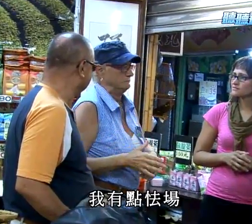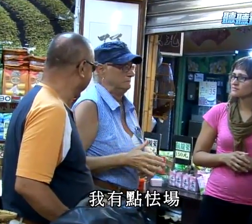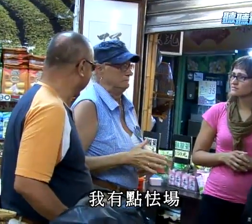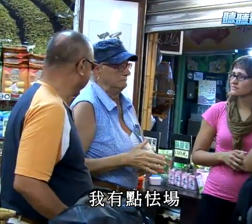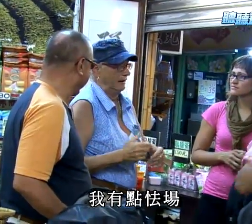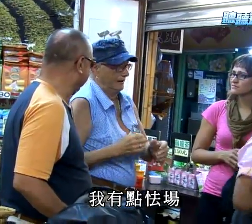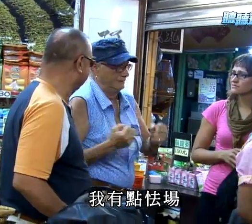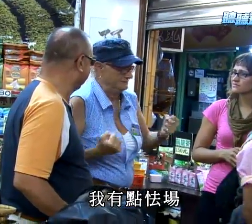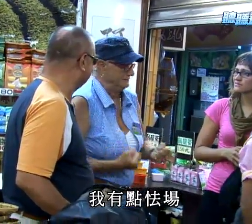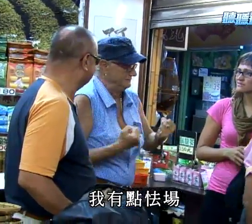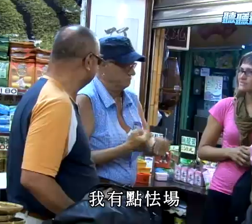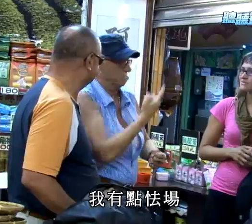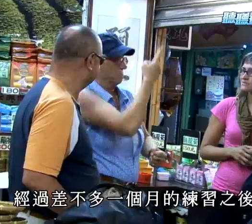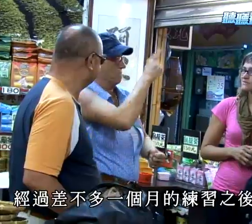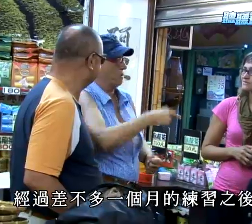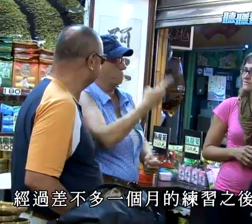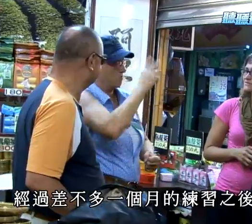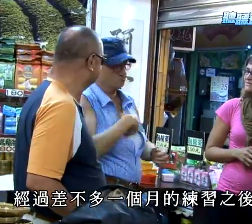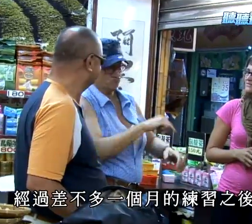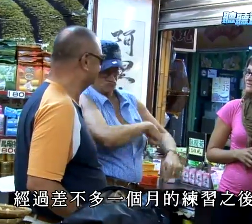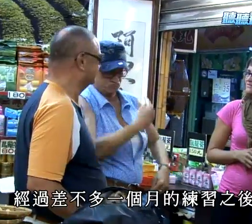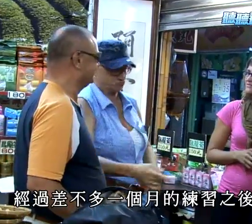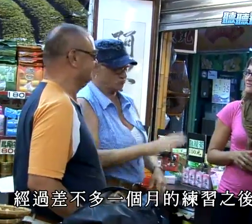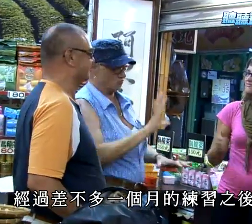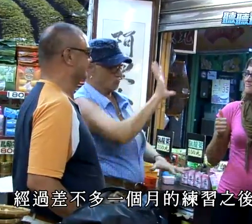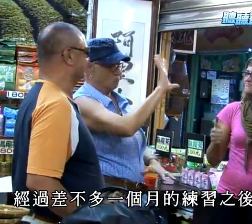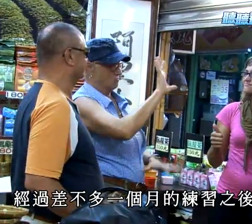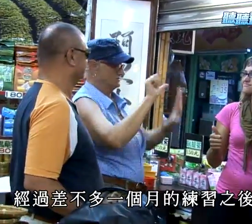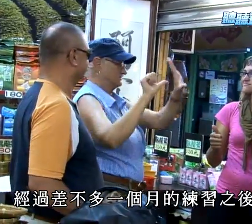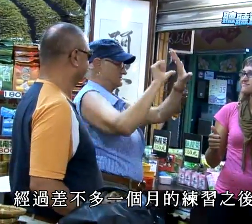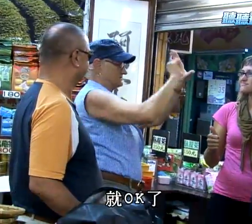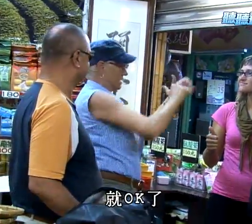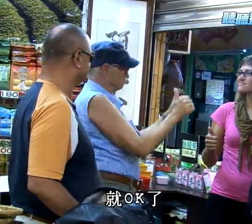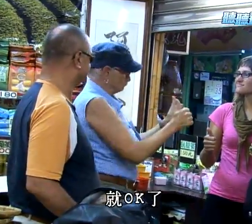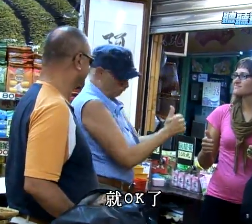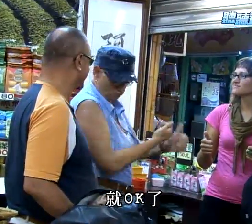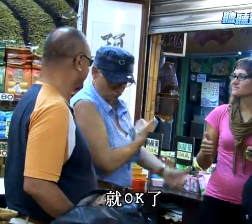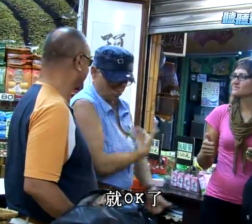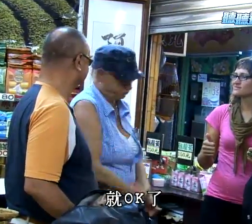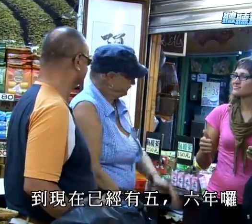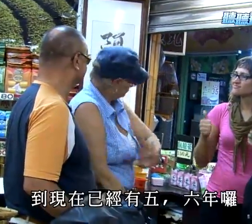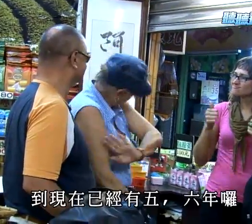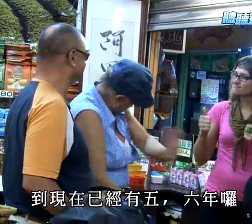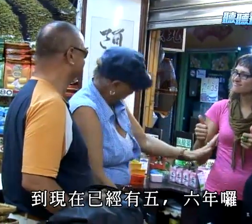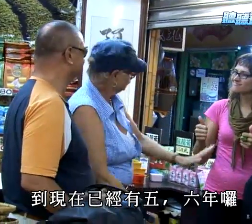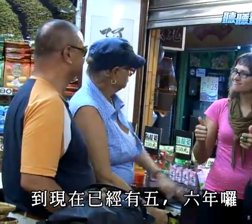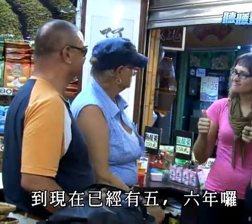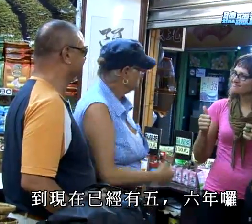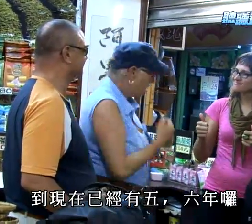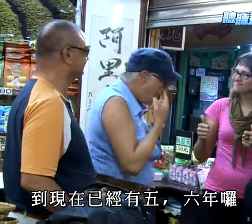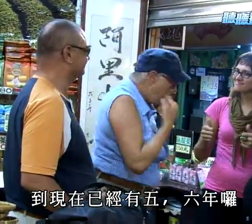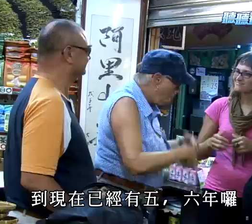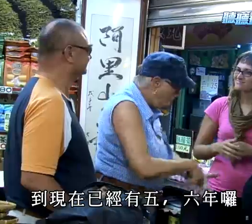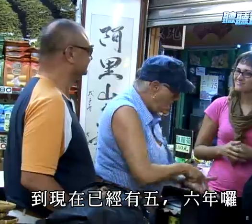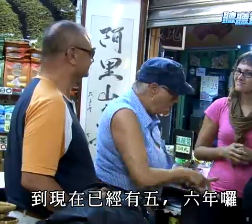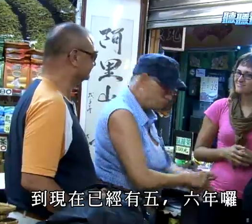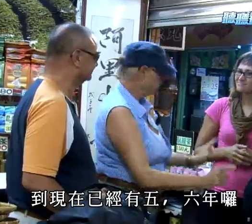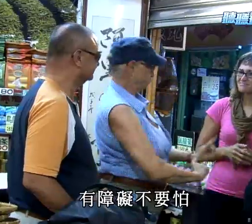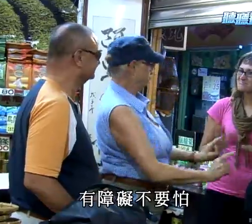怯场了。经过差不多1个月的练习之后呢，就 OK 了。到现在呢，已经有5-6年喽。有障碍不要